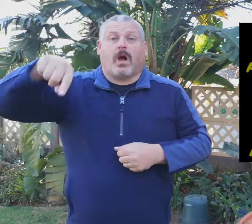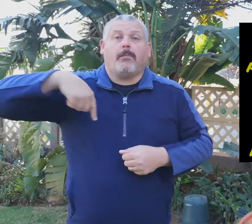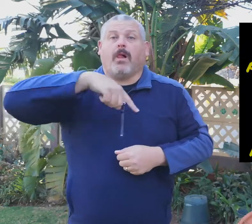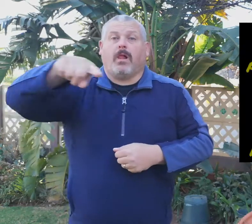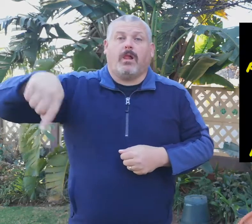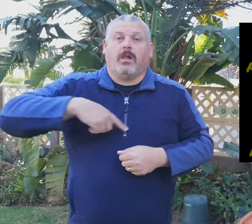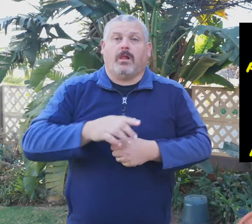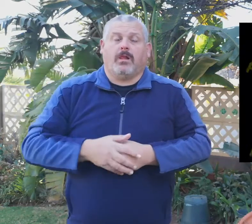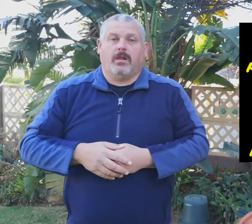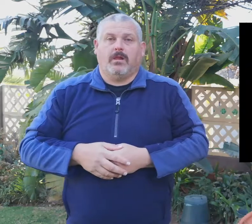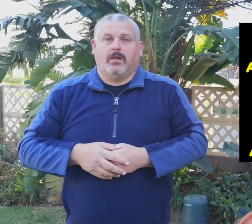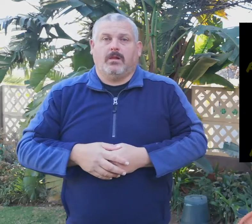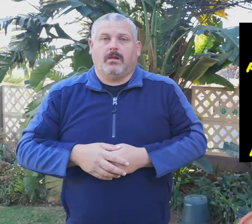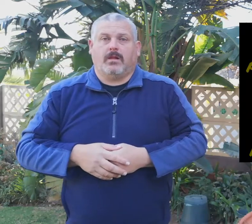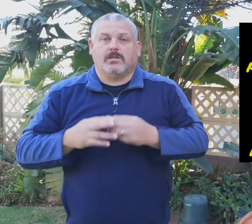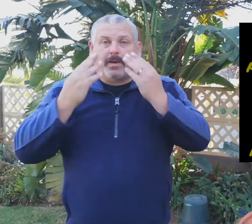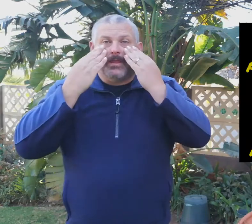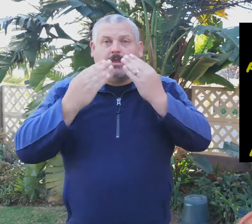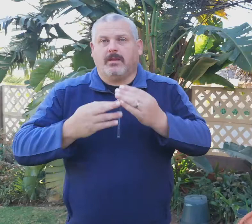ons almal is blind.